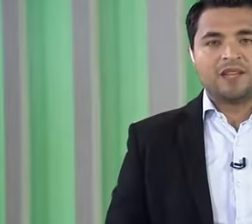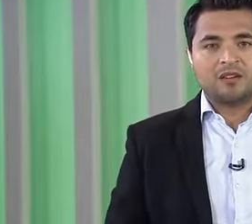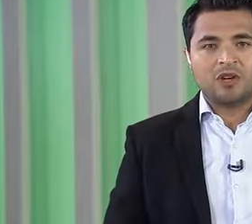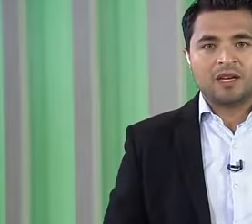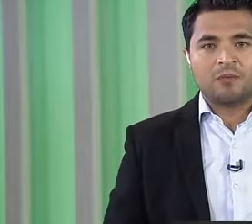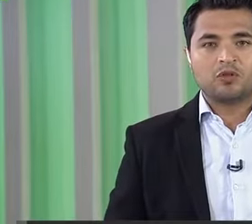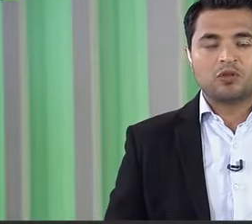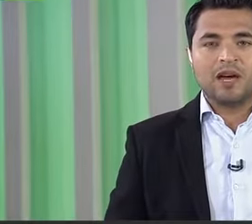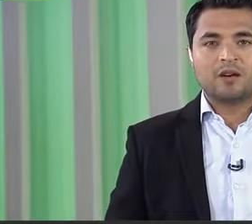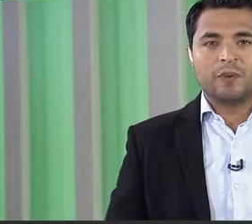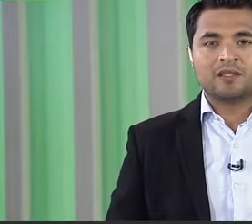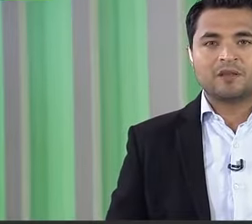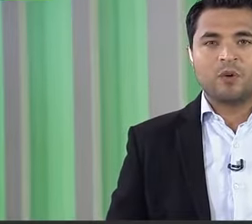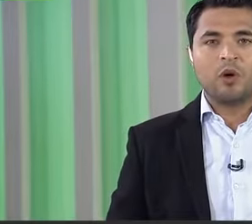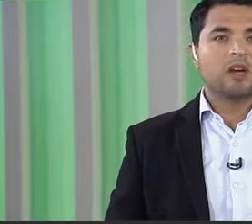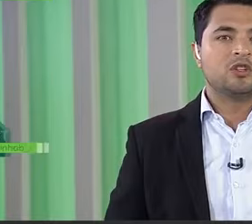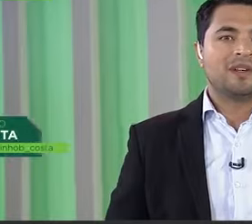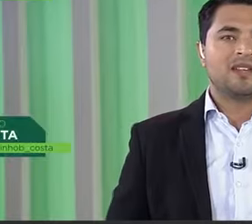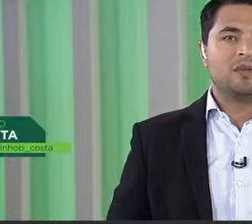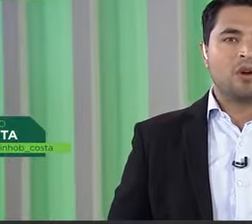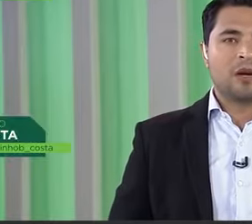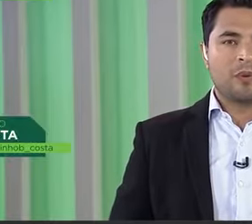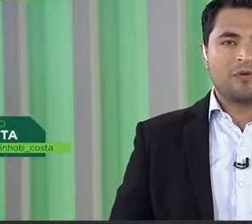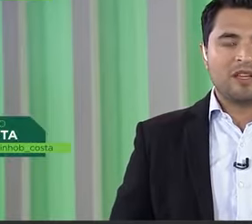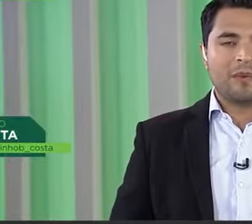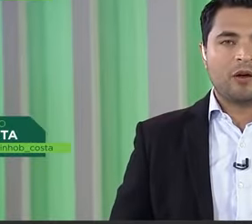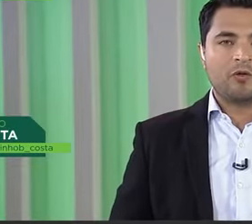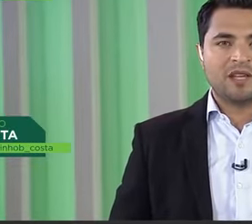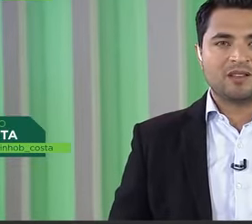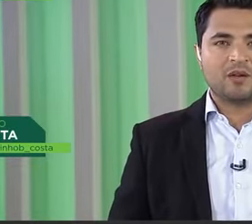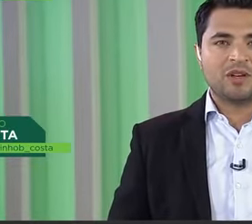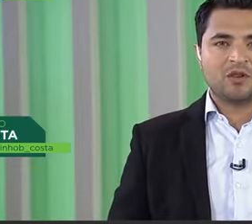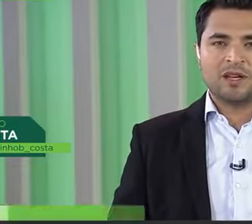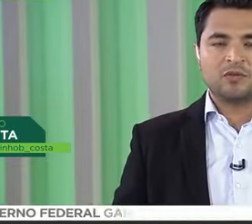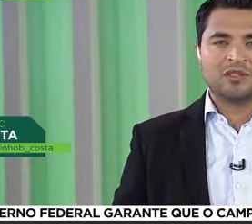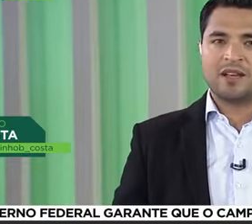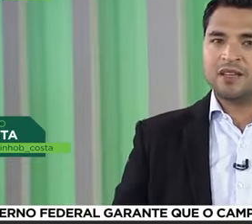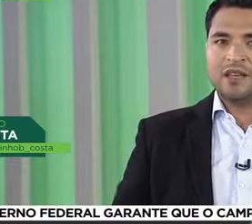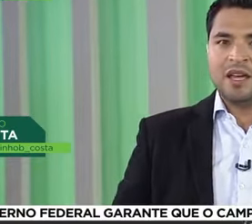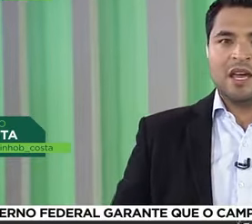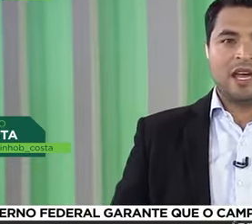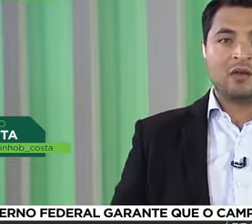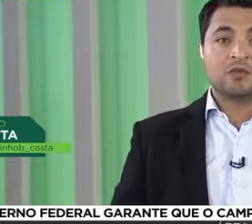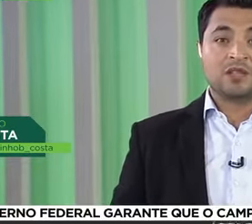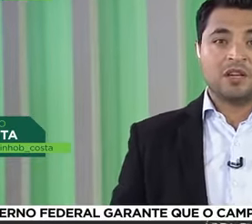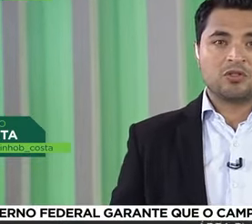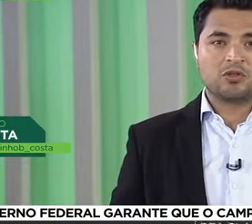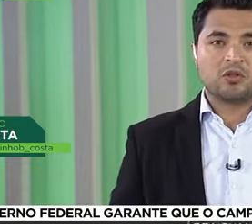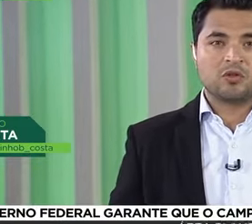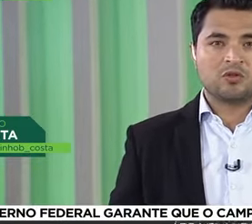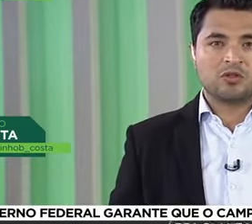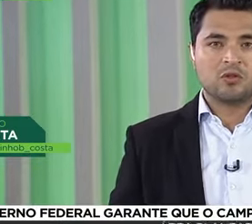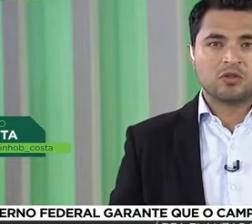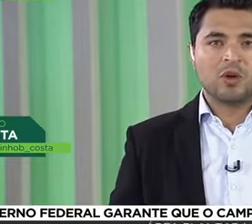O presidente Jair Bolsonaro participou de uma cerimônia promovida pela Confederação Nacional da Indústria, a CNI. Em um dos trechos